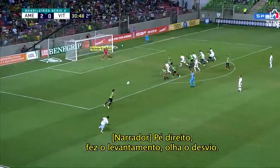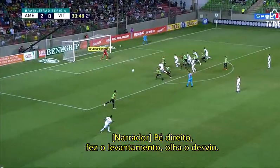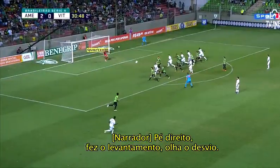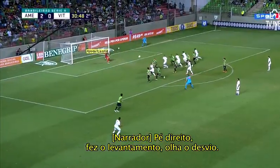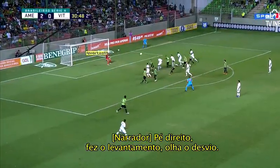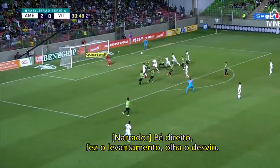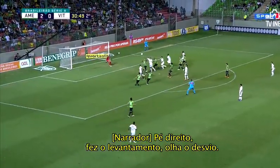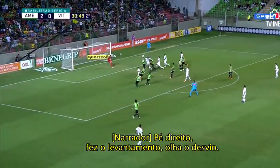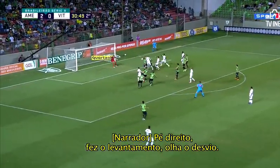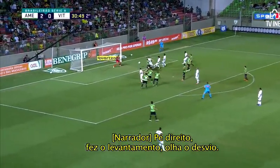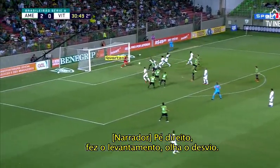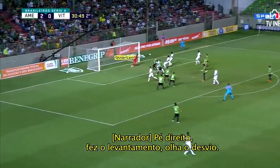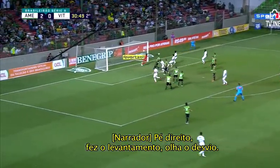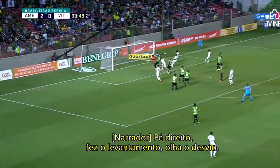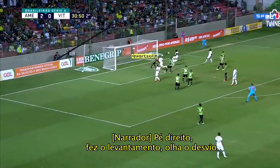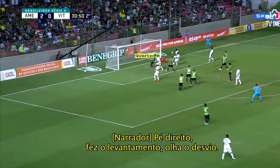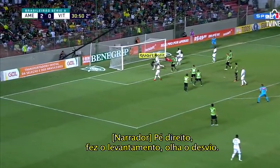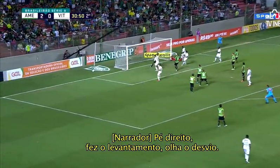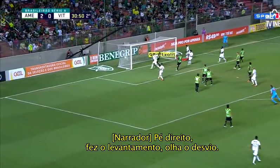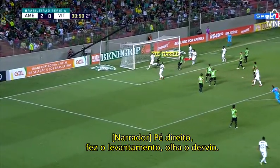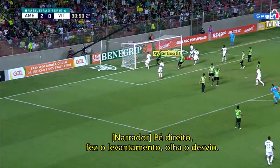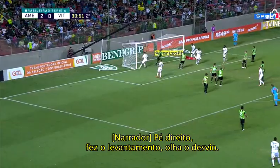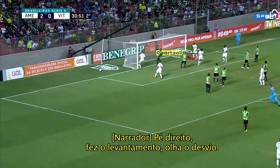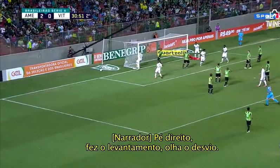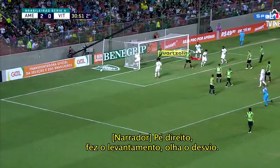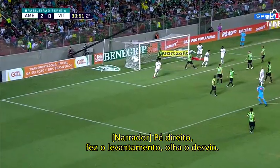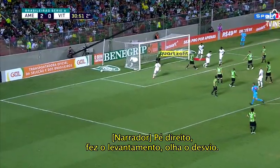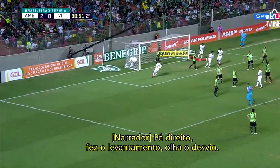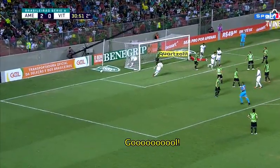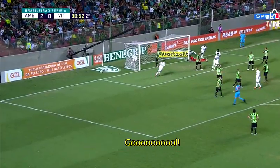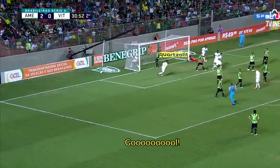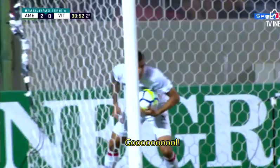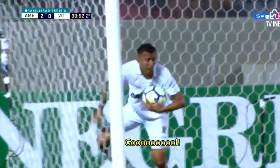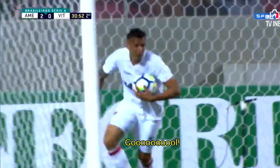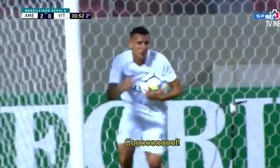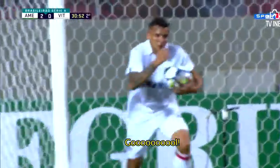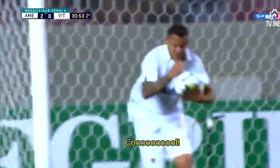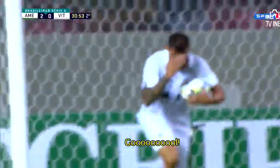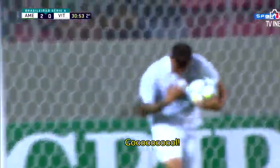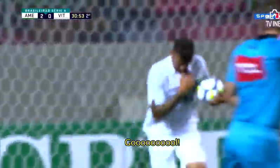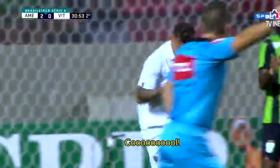Pé direito, fez o levantamento, olha o desvio! Gol!